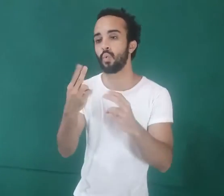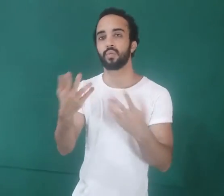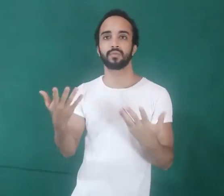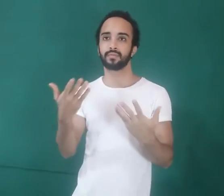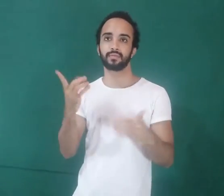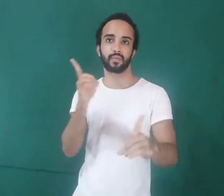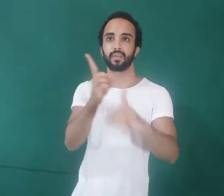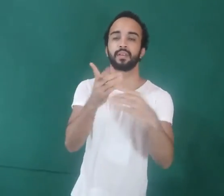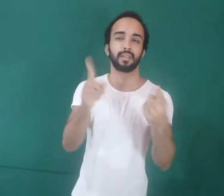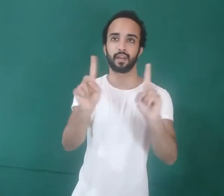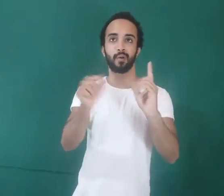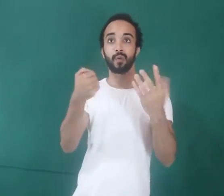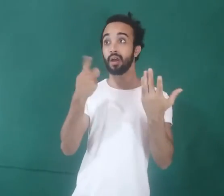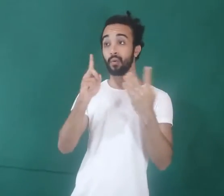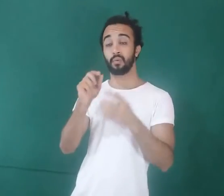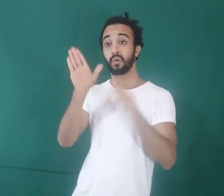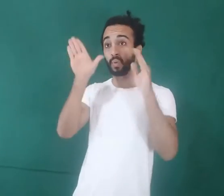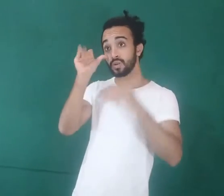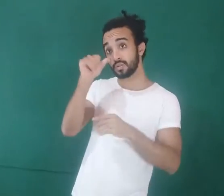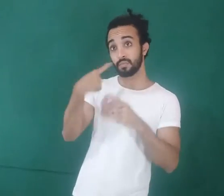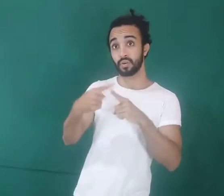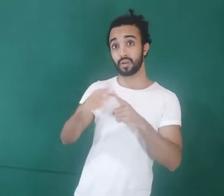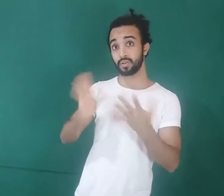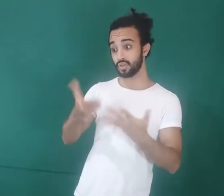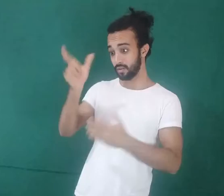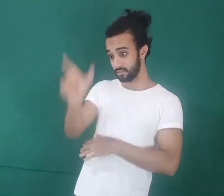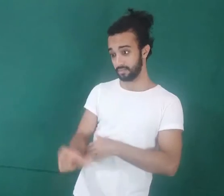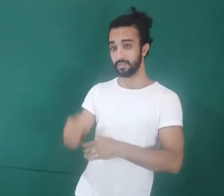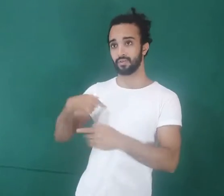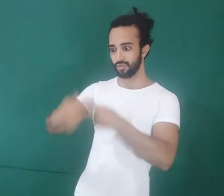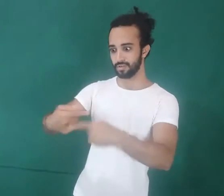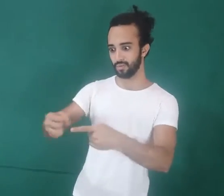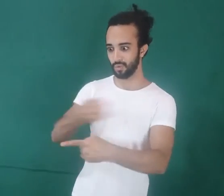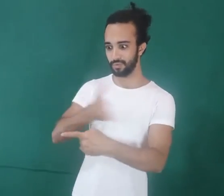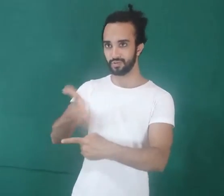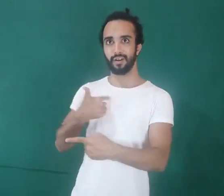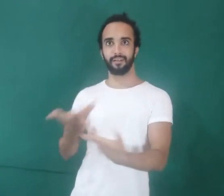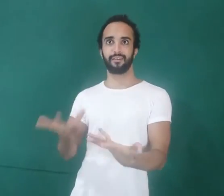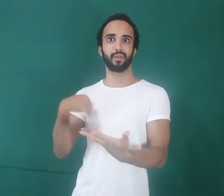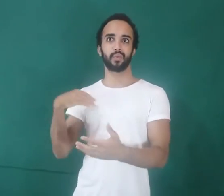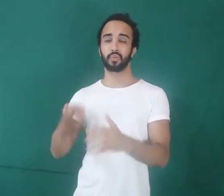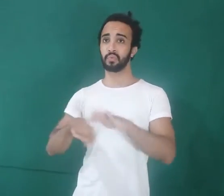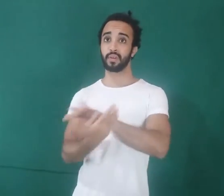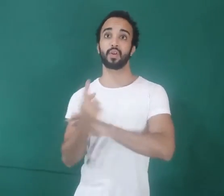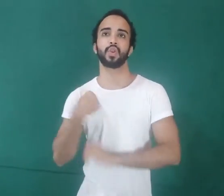por vir, porque parece que é uma coisa que já está posta, né? Então, é muito de uma necessidade nossa ficar tentando identificar o que está